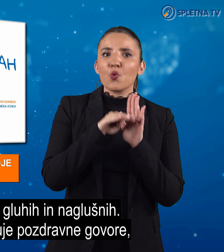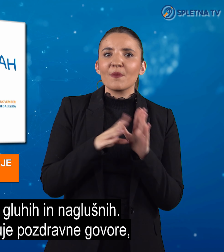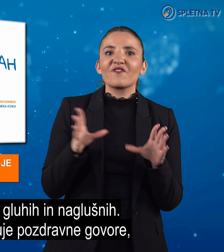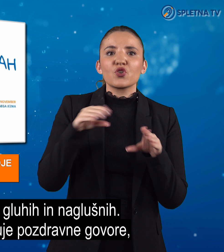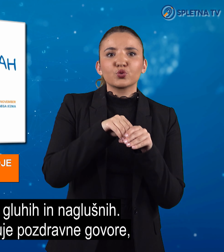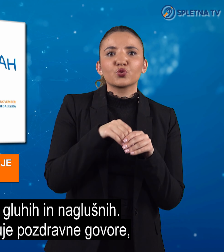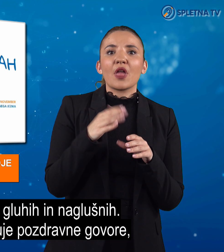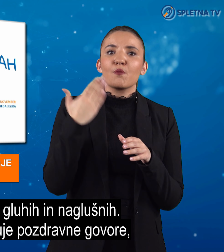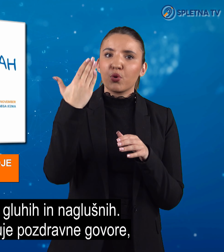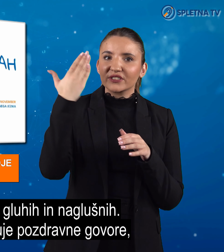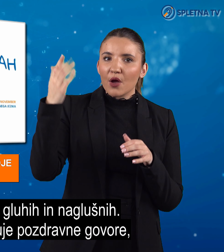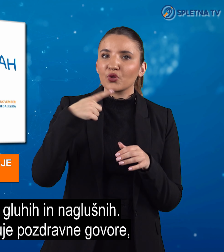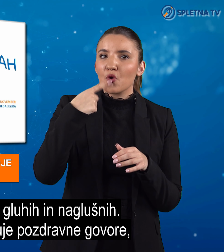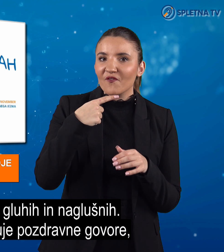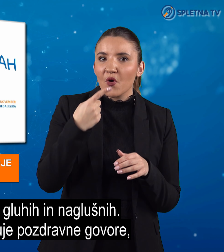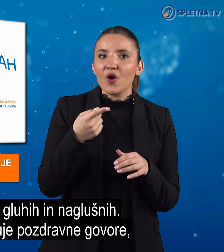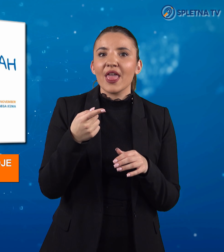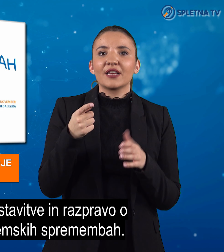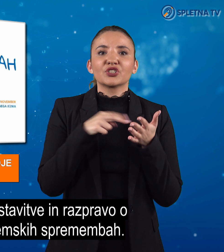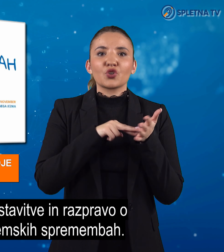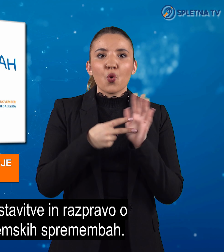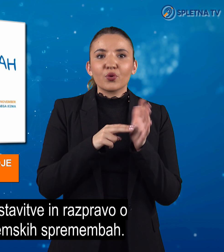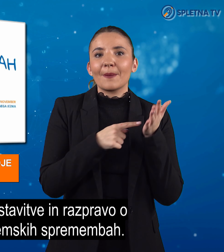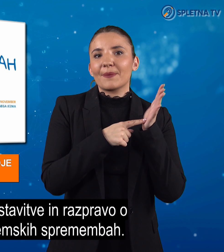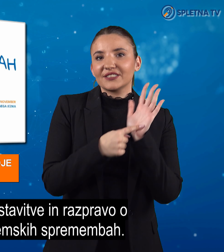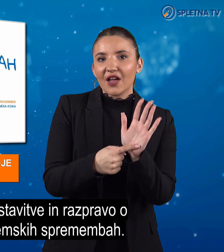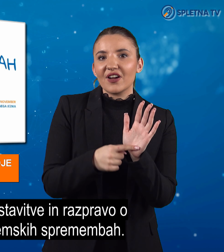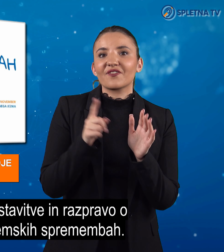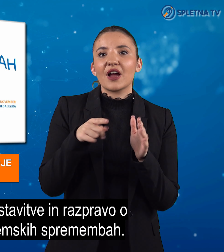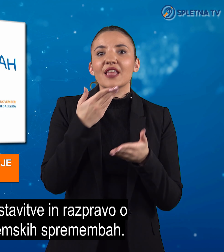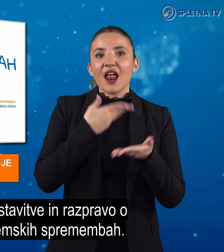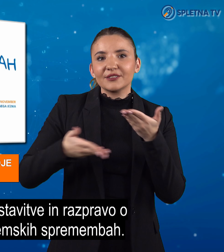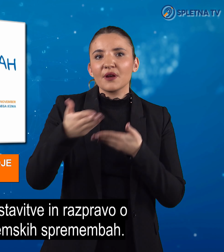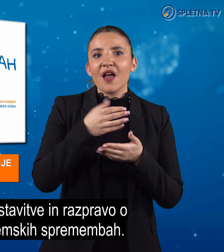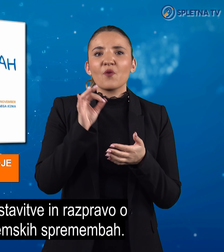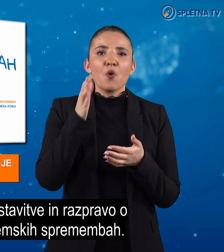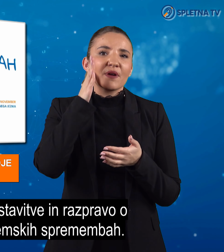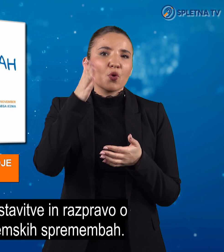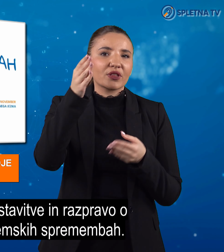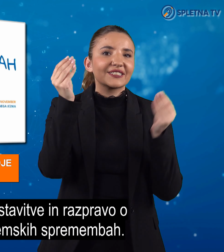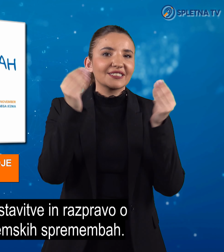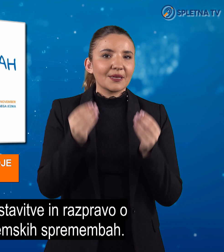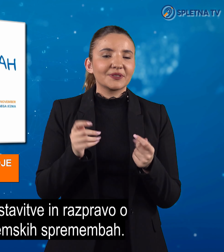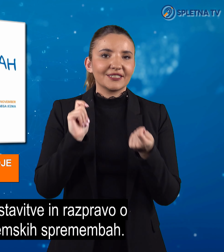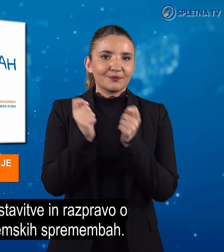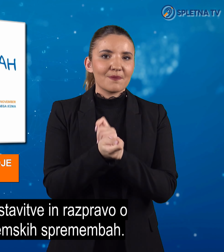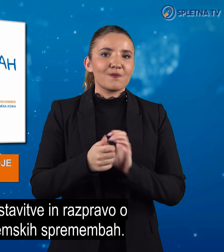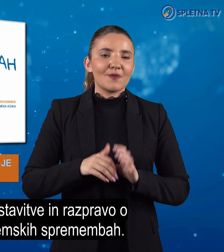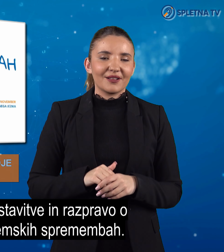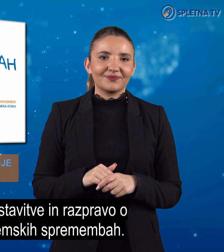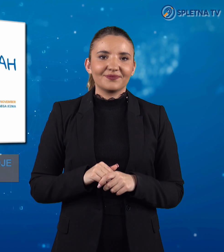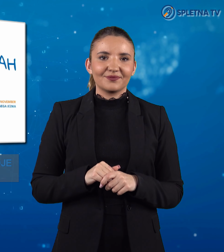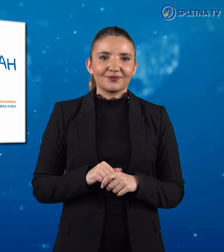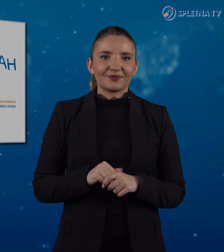in naglušnih. Program vključuje pozdravne govore, strokovne predstavitve in razpravo o prihodnjih sistemskih spremembah.